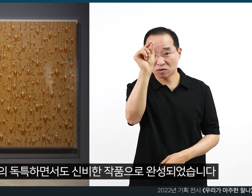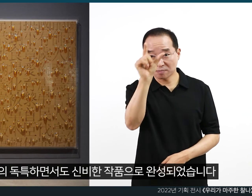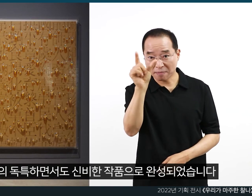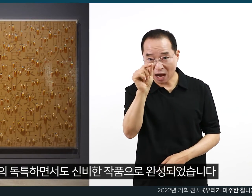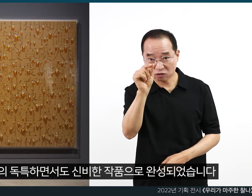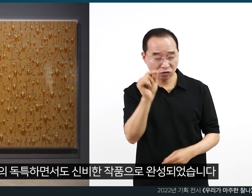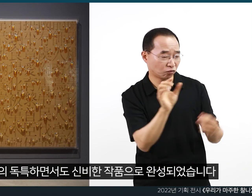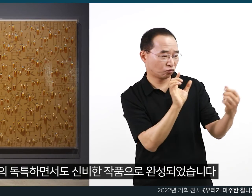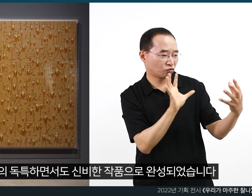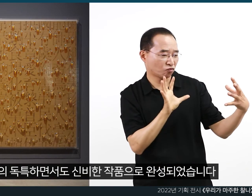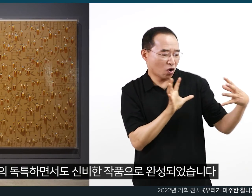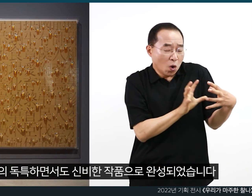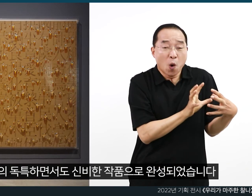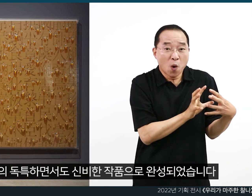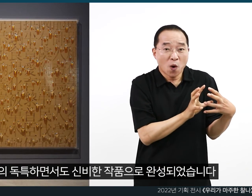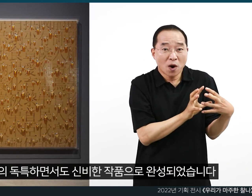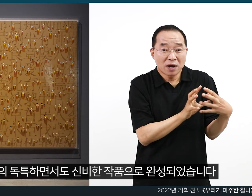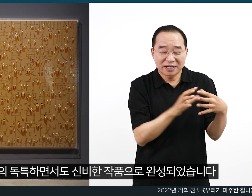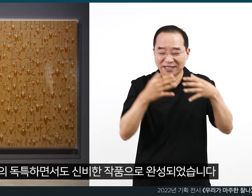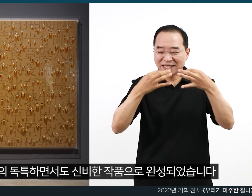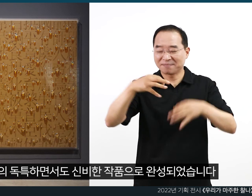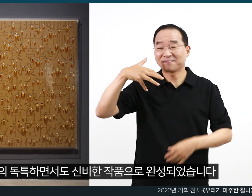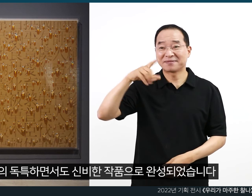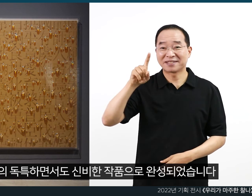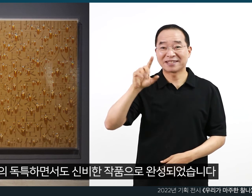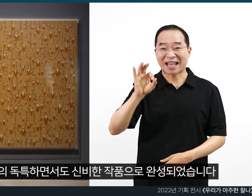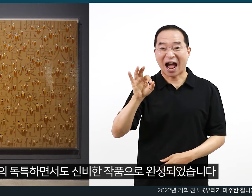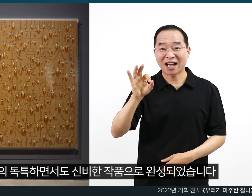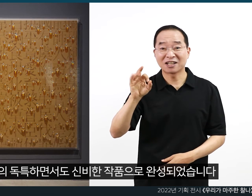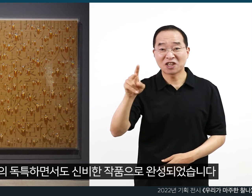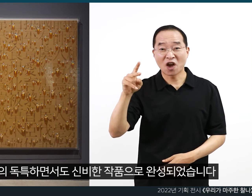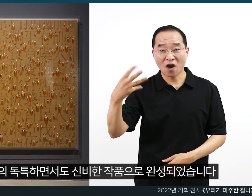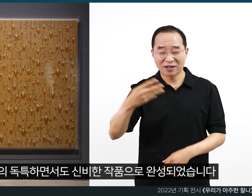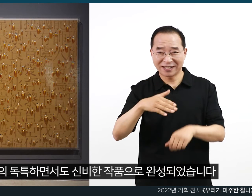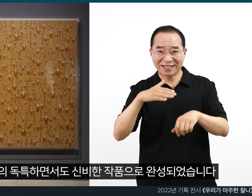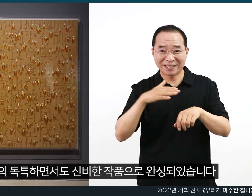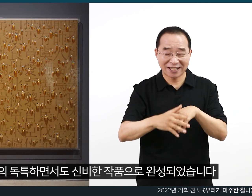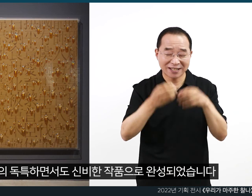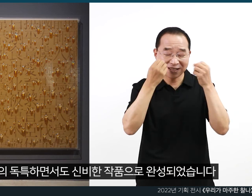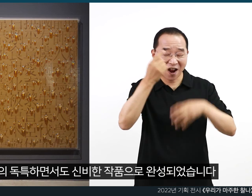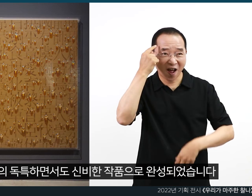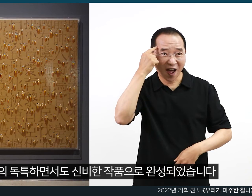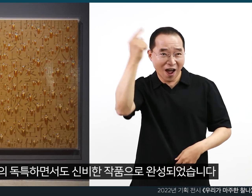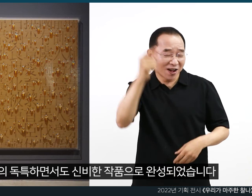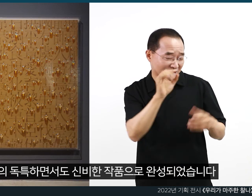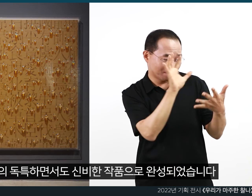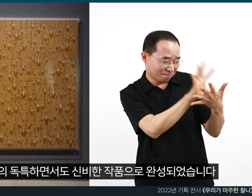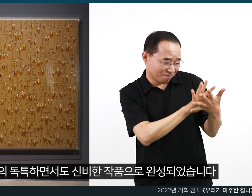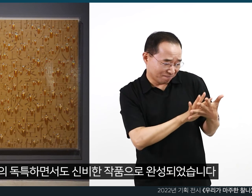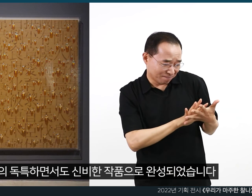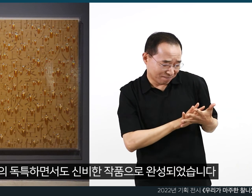김창렬 작가만의 독특하면서도 신비한 작품으로 완성되었습니다.